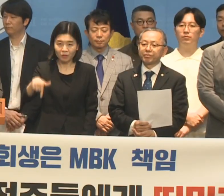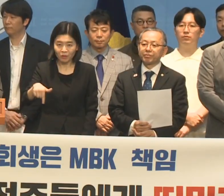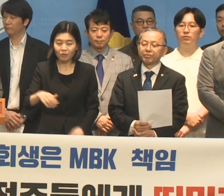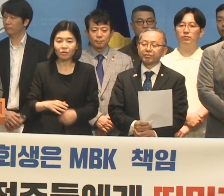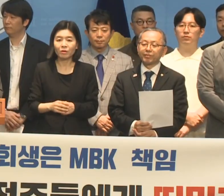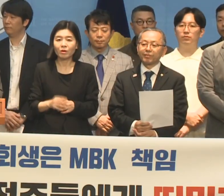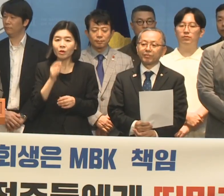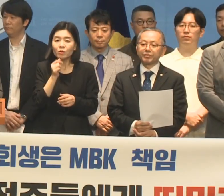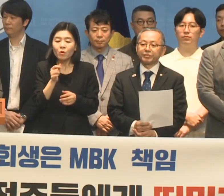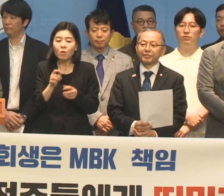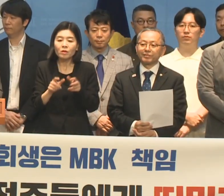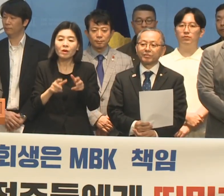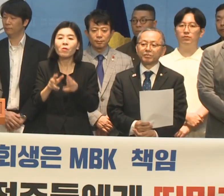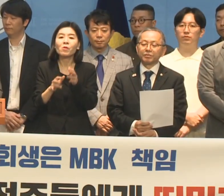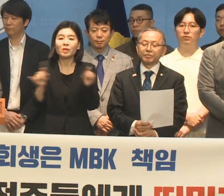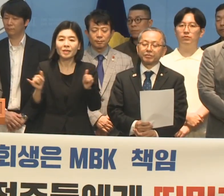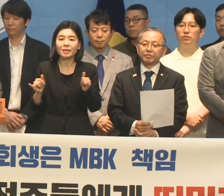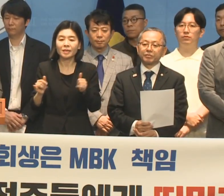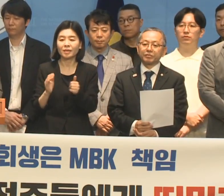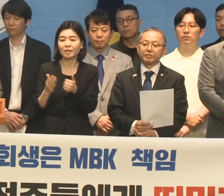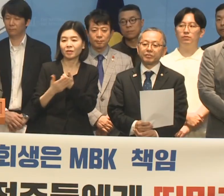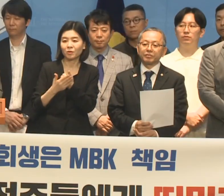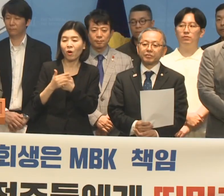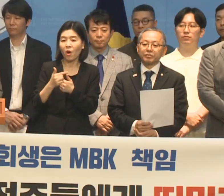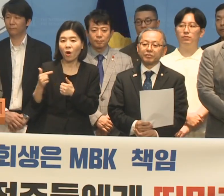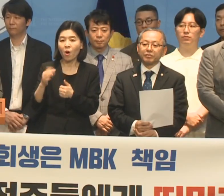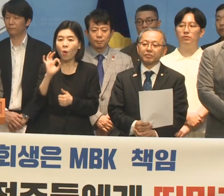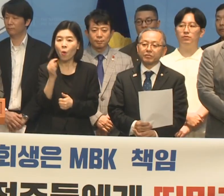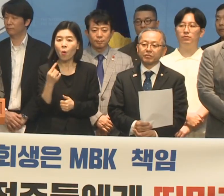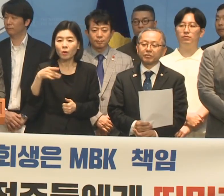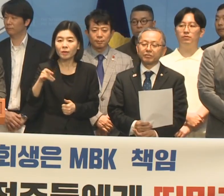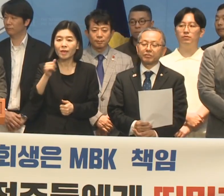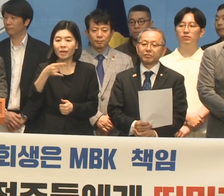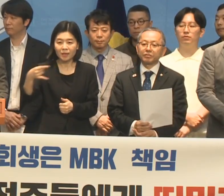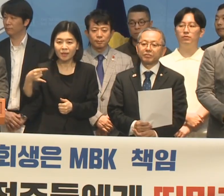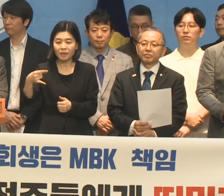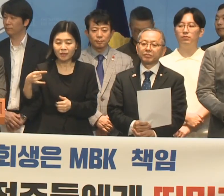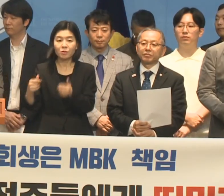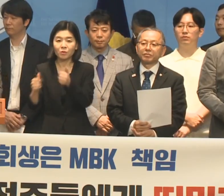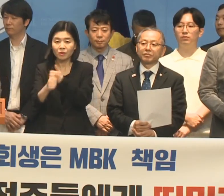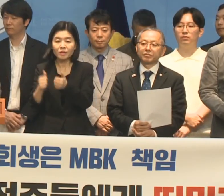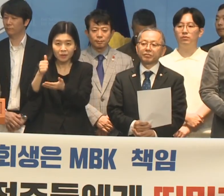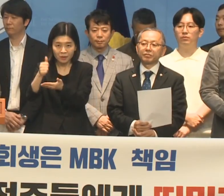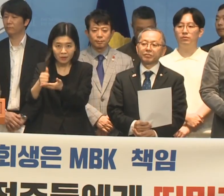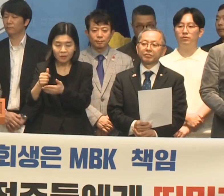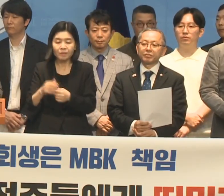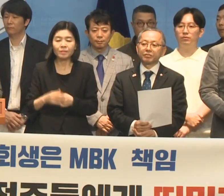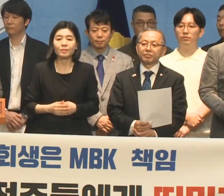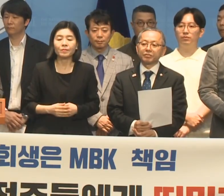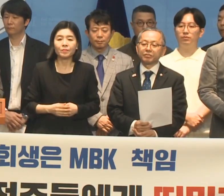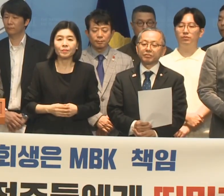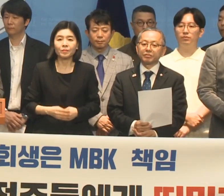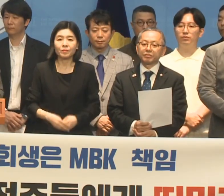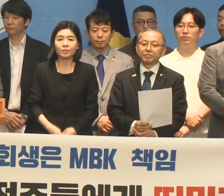소상공인 자영업자들의 든든한 버팀목, 소상공인위원회 오세희 위원장님이십니다.